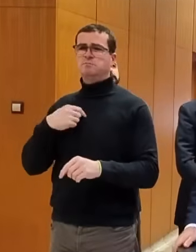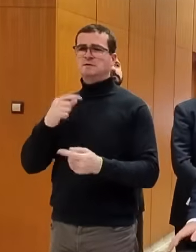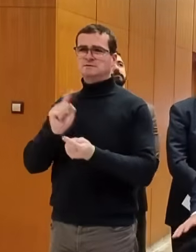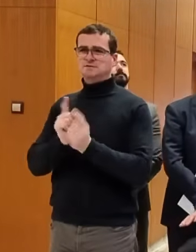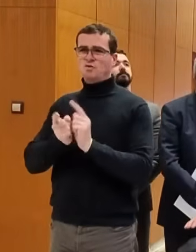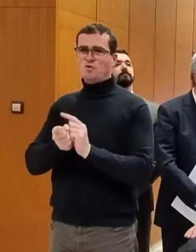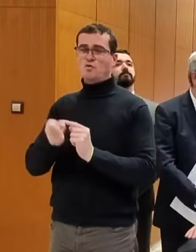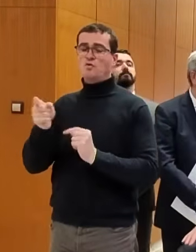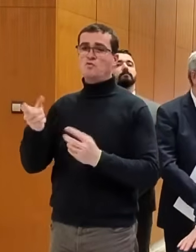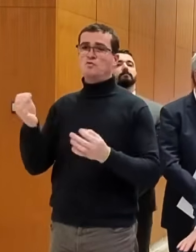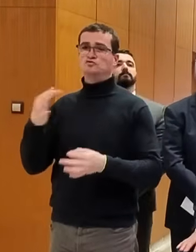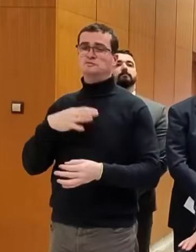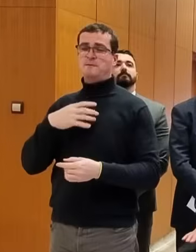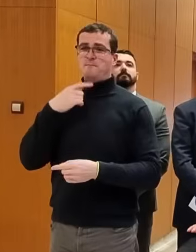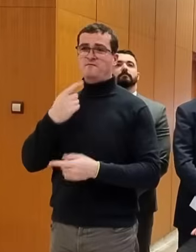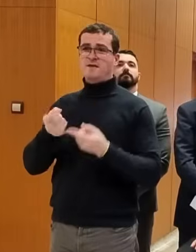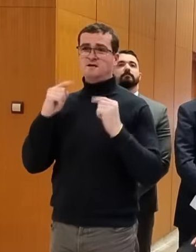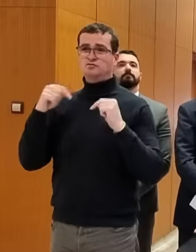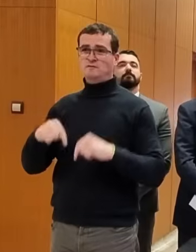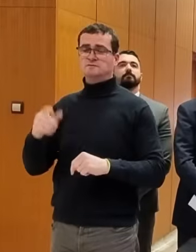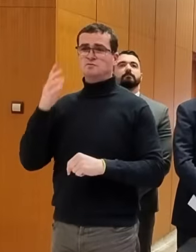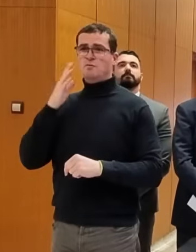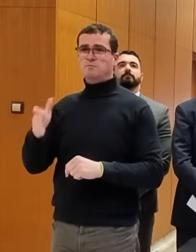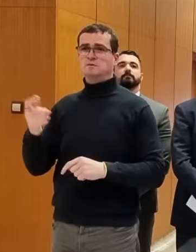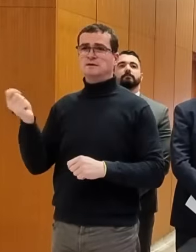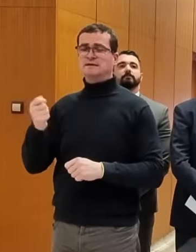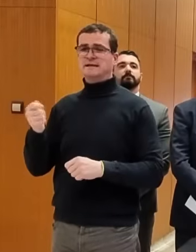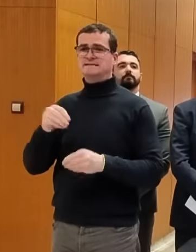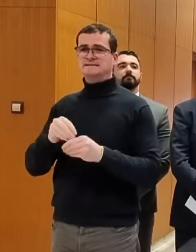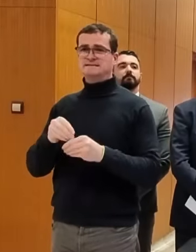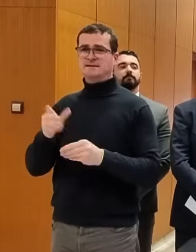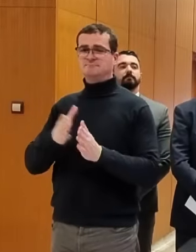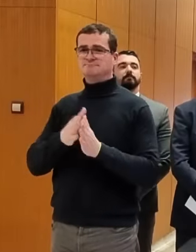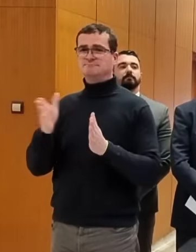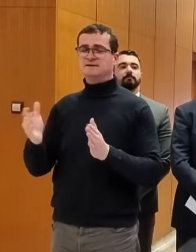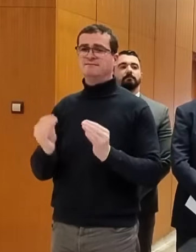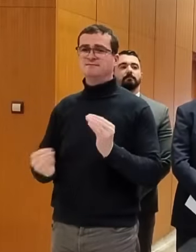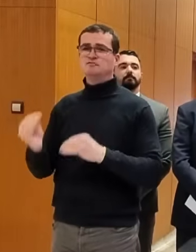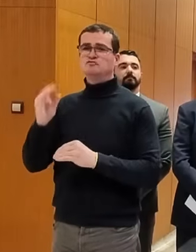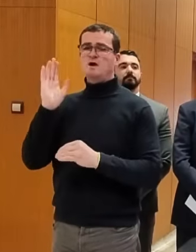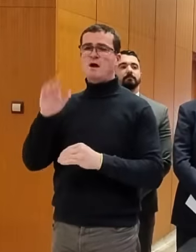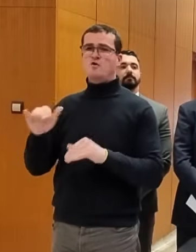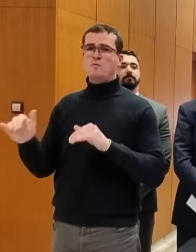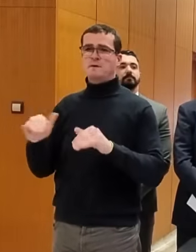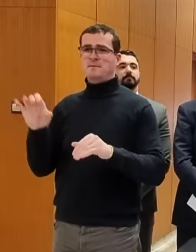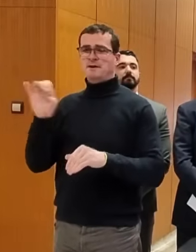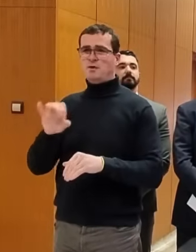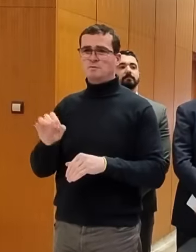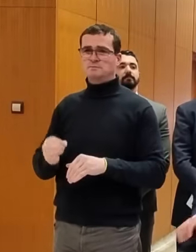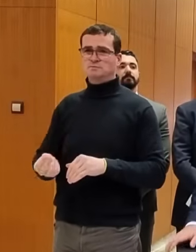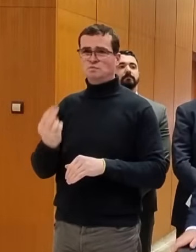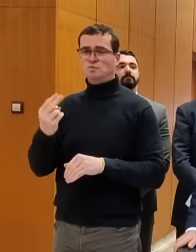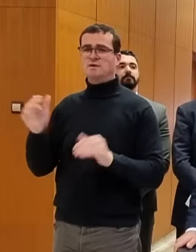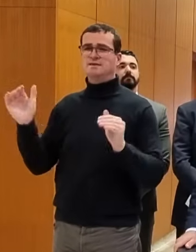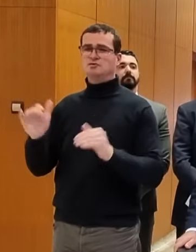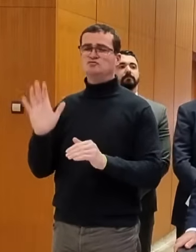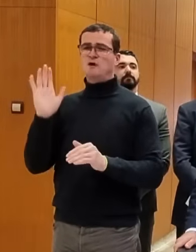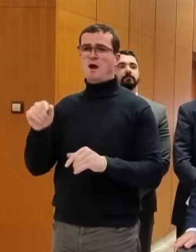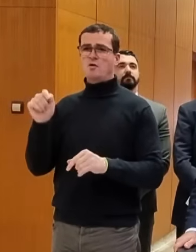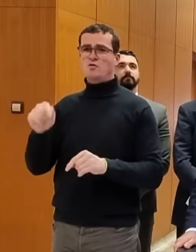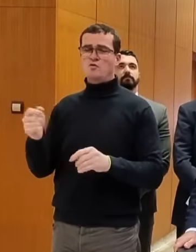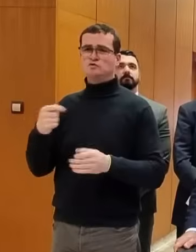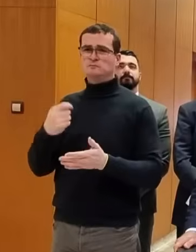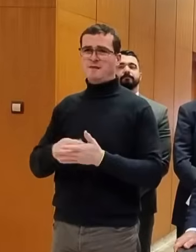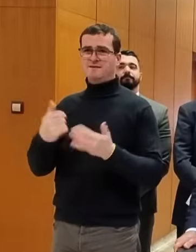dohodol. To, čo chceme povedať, Slovensko bude mať trestné sadzby, ktoré sú vyššie, ako je priemer Európskej únie, ale budú nižšie oproti tomu,